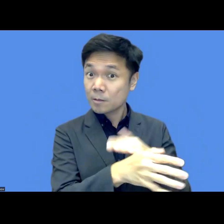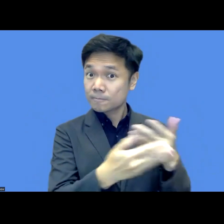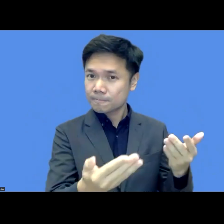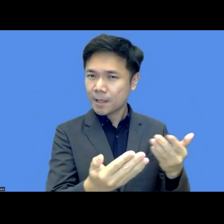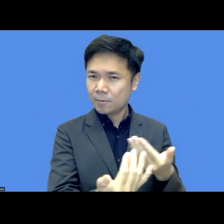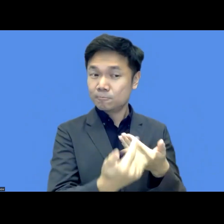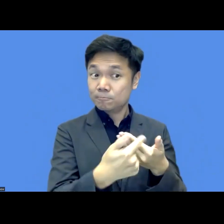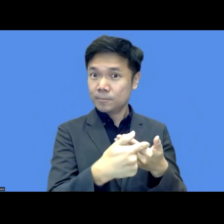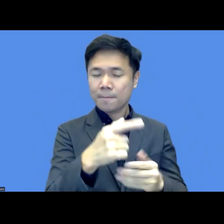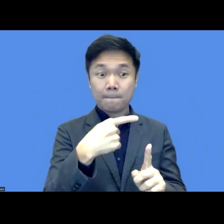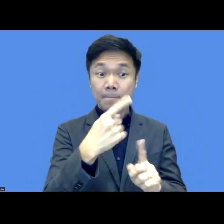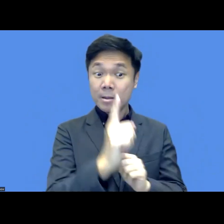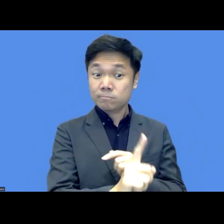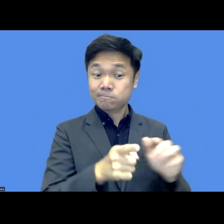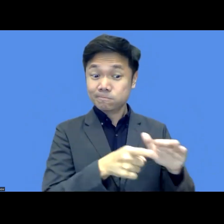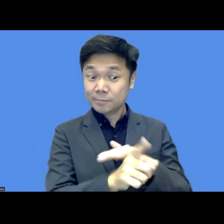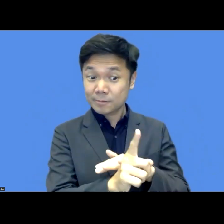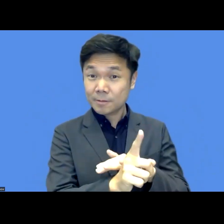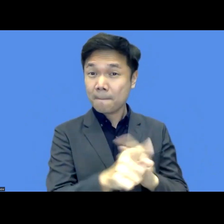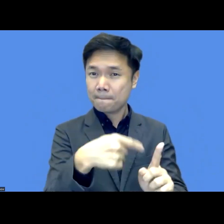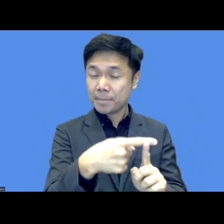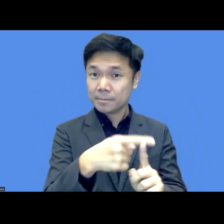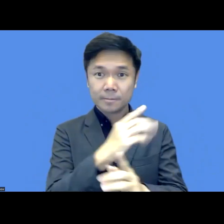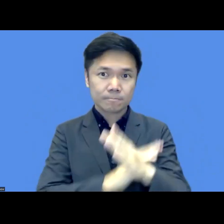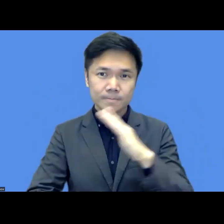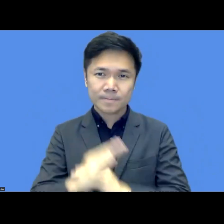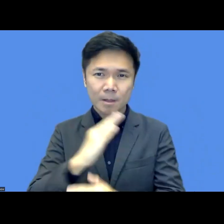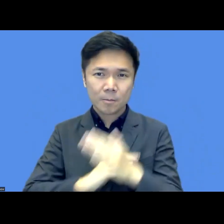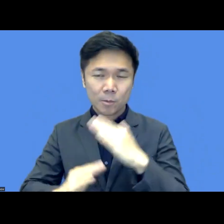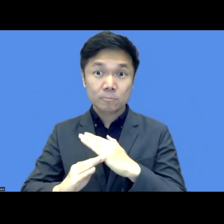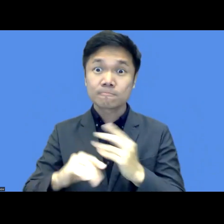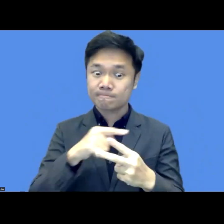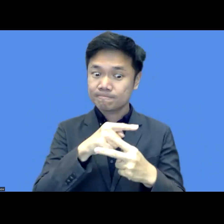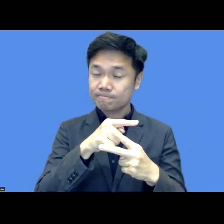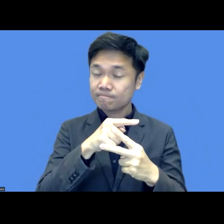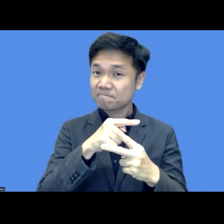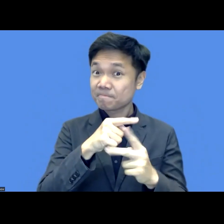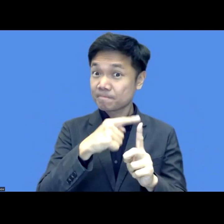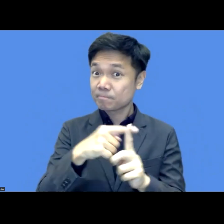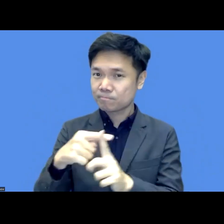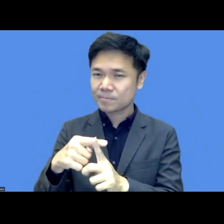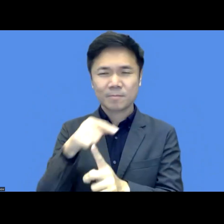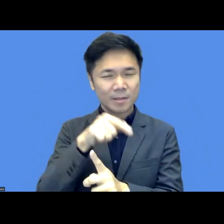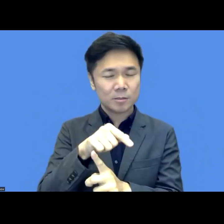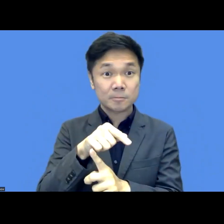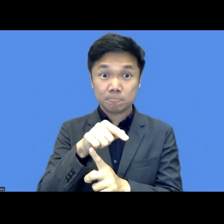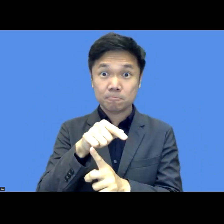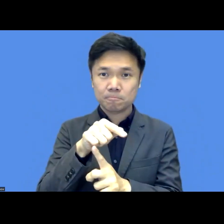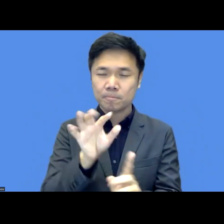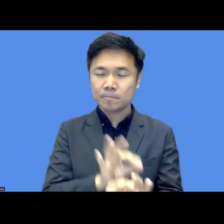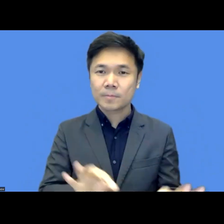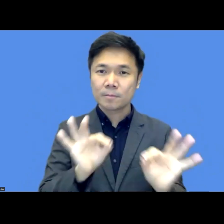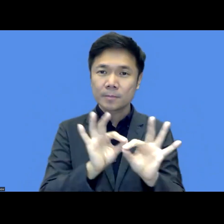guiadas por las personas con discapacidades, can share cómo pueden compartir y cómo se